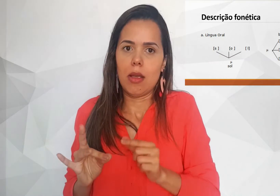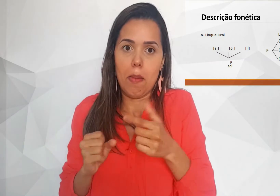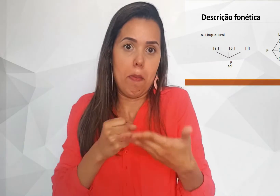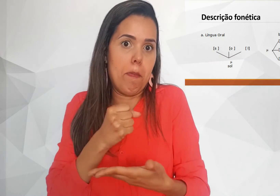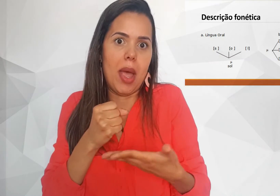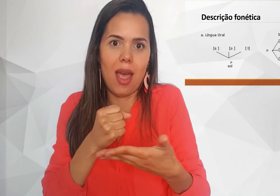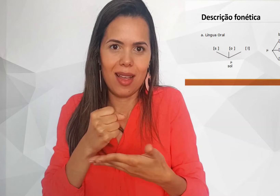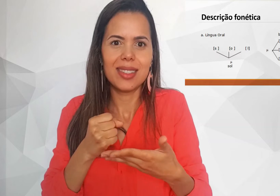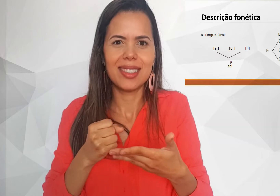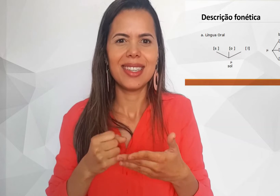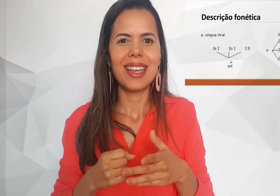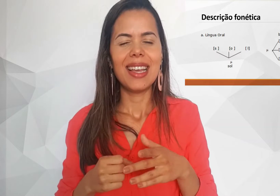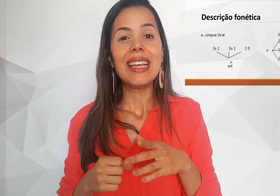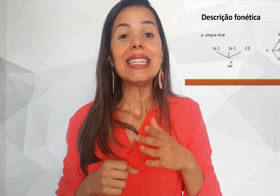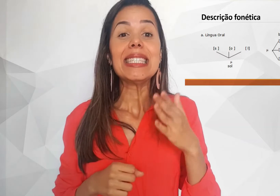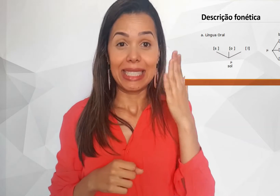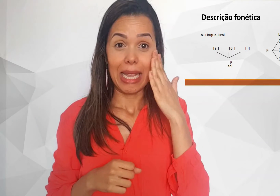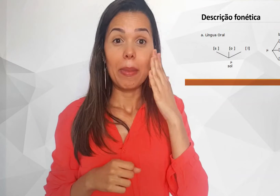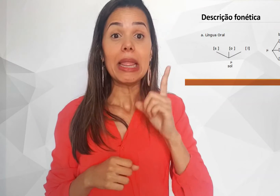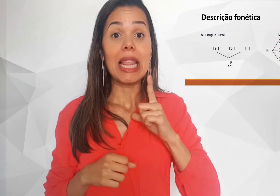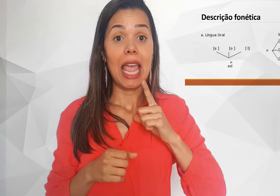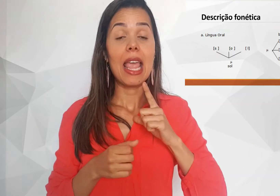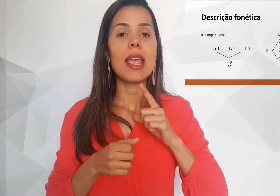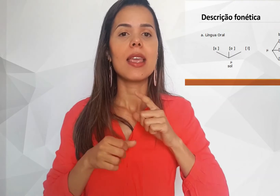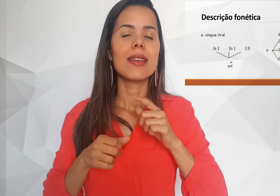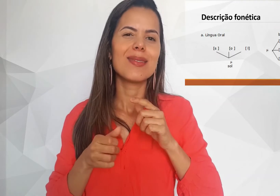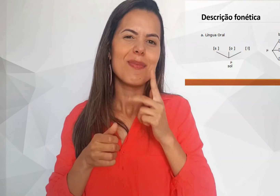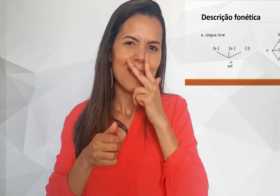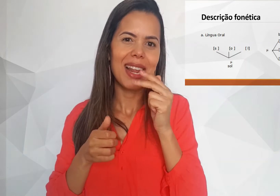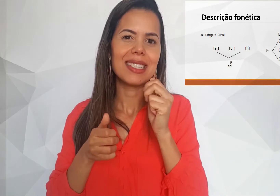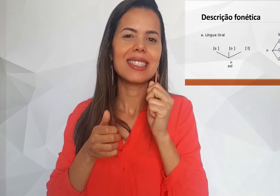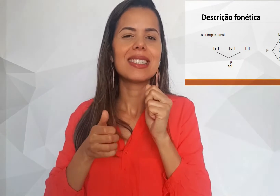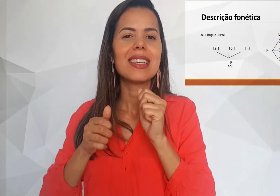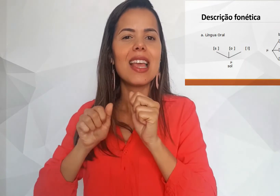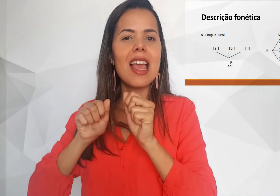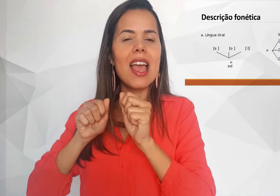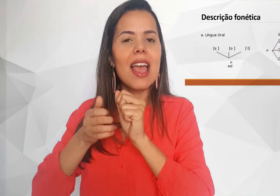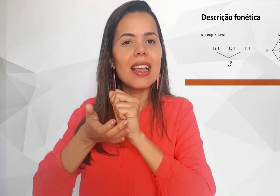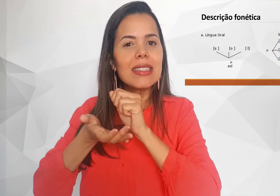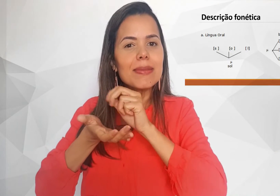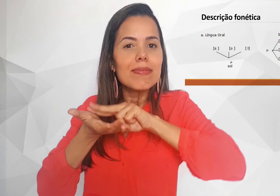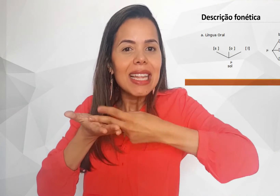né? S, O, L, mas a gente sabe que, na verdade, são fonemas, né? Ou unidades de som,